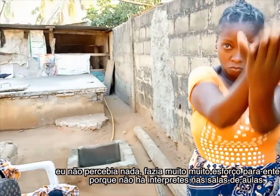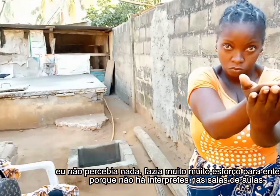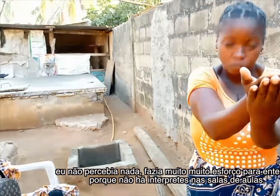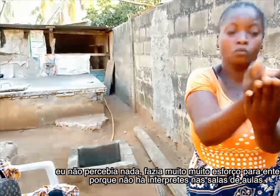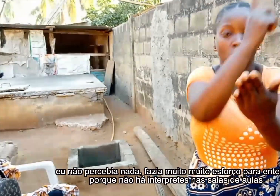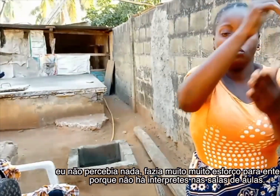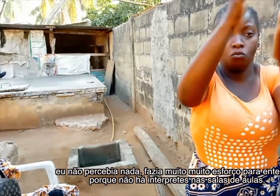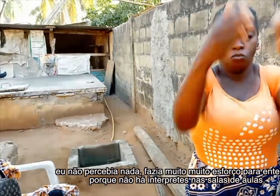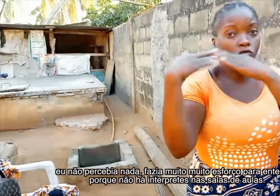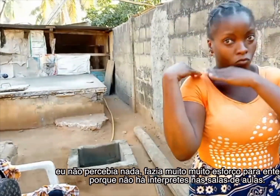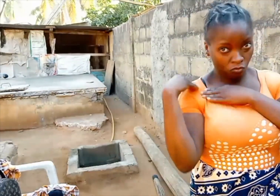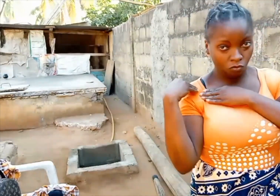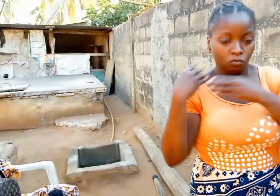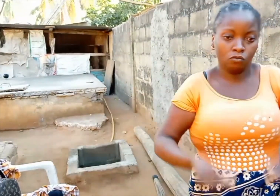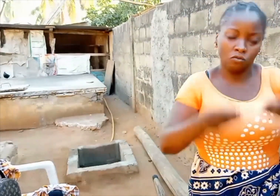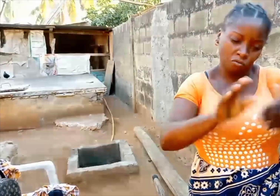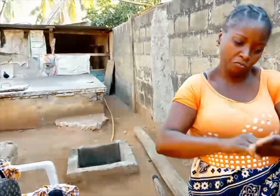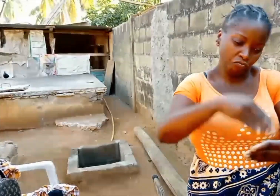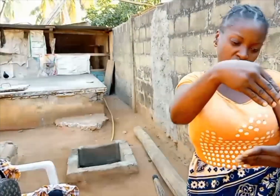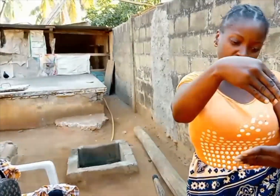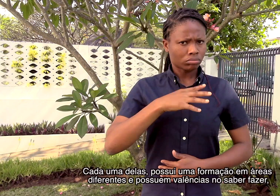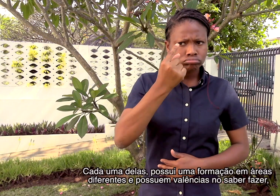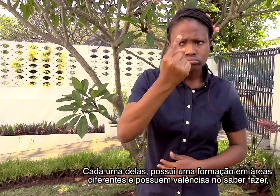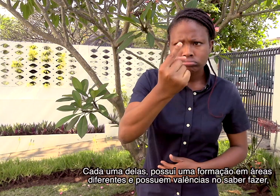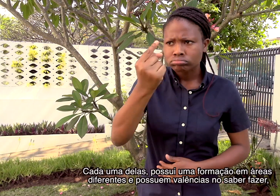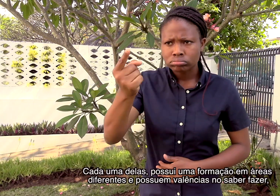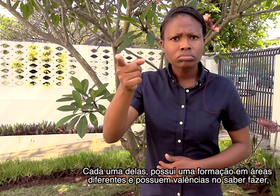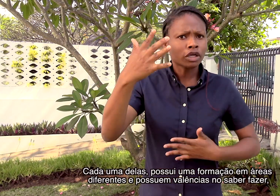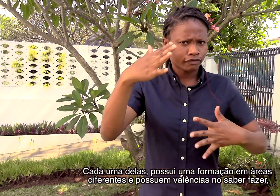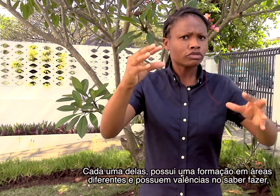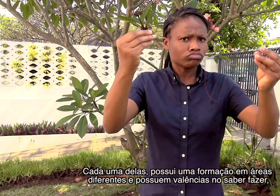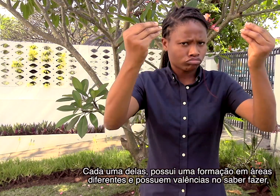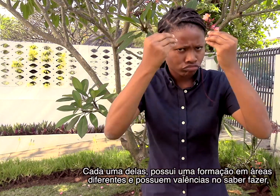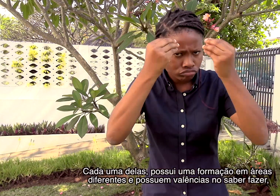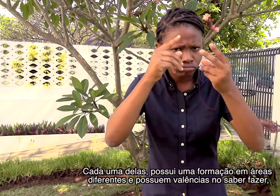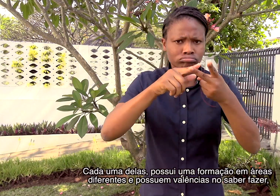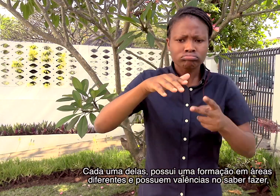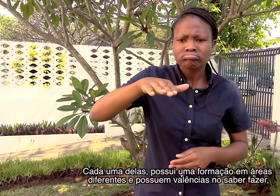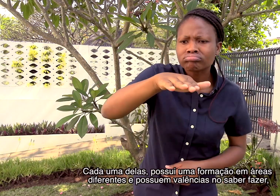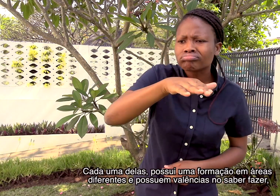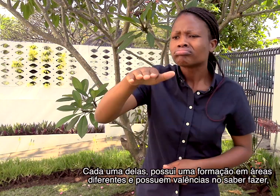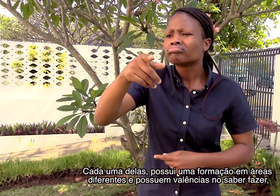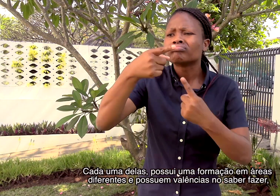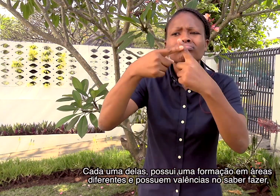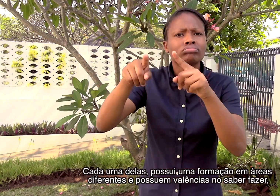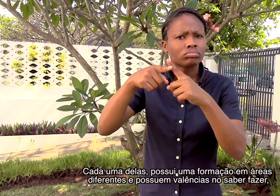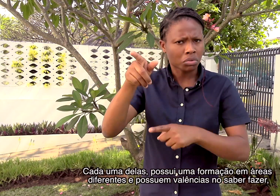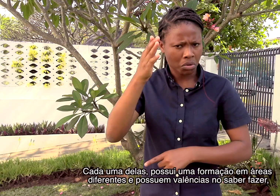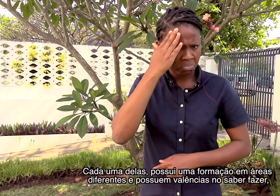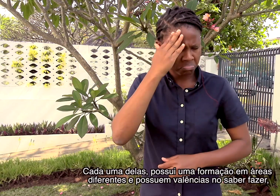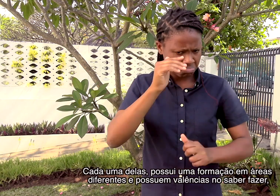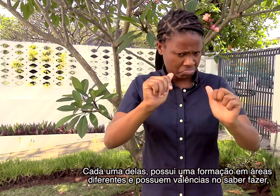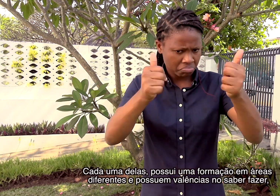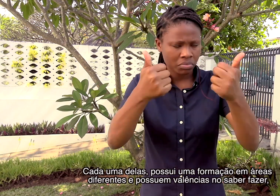não há intérpretes nas salas de aulas. Cada uma delas possuem uma formação em áreas diferentes e